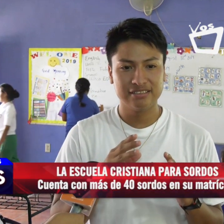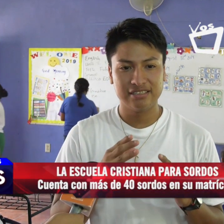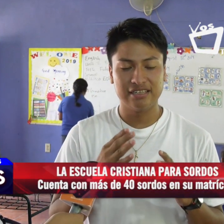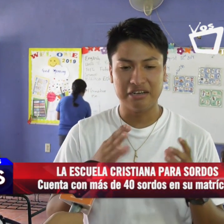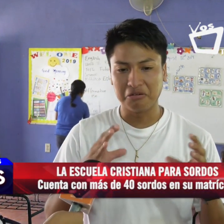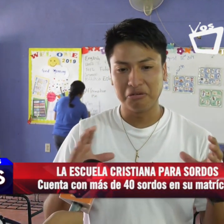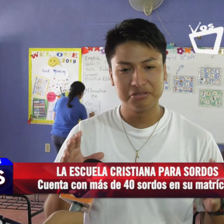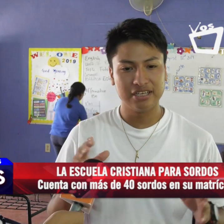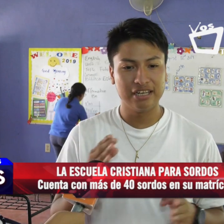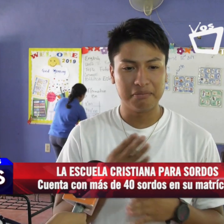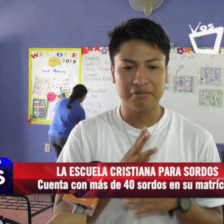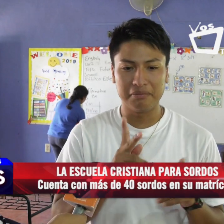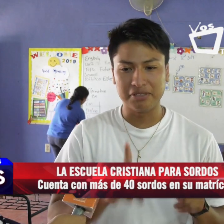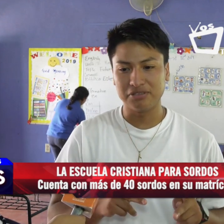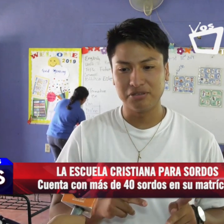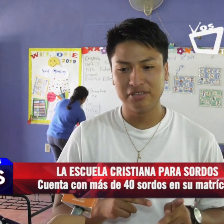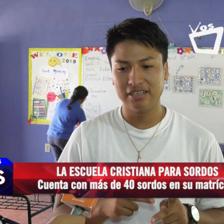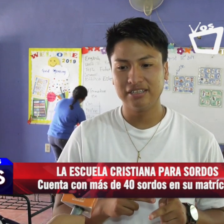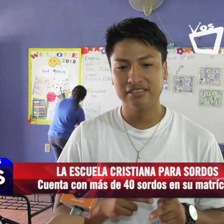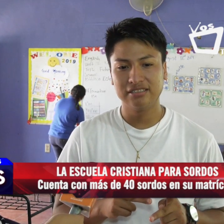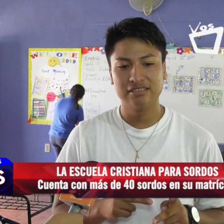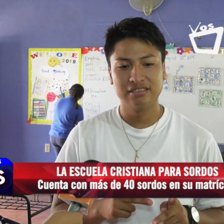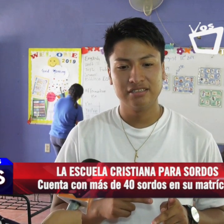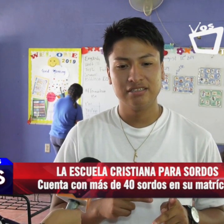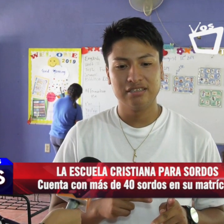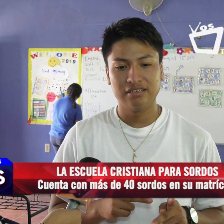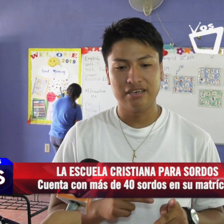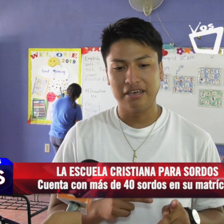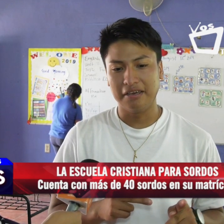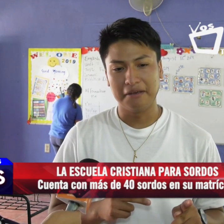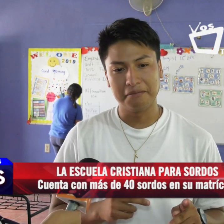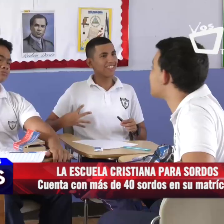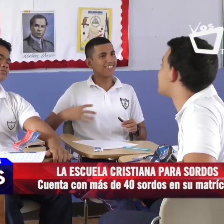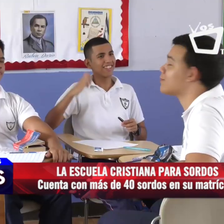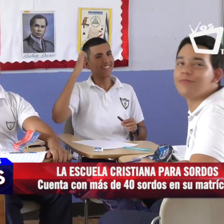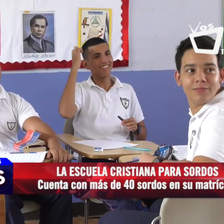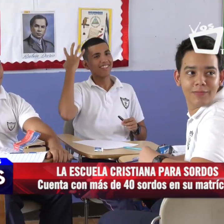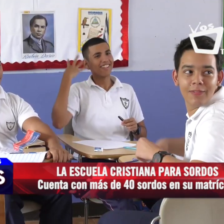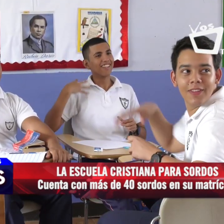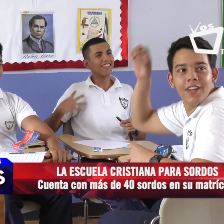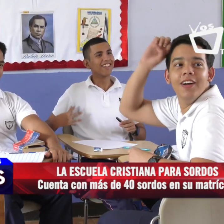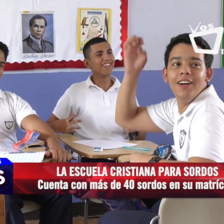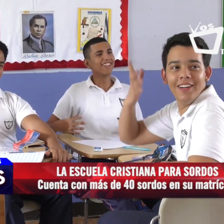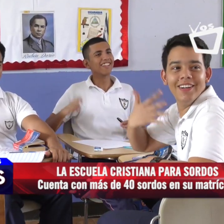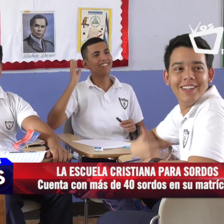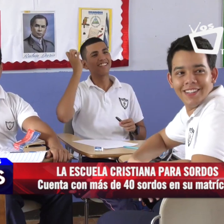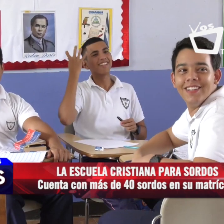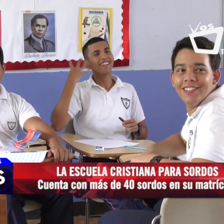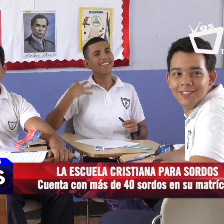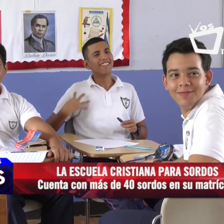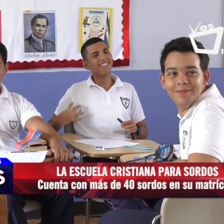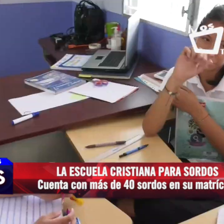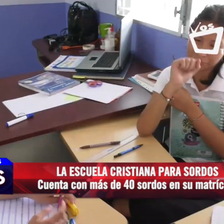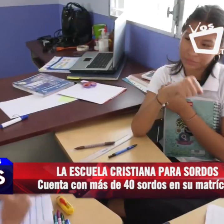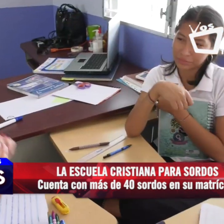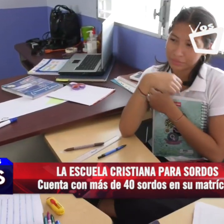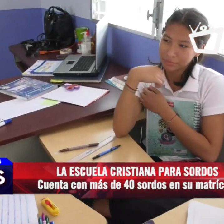las cosas, las personas, diferentes cosas que experimentamos, además que